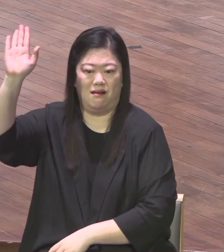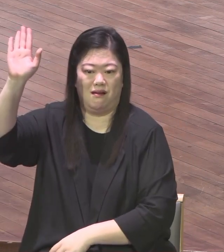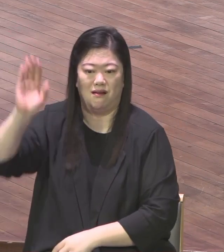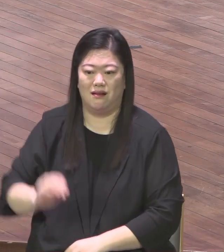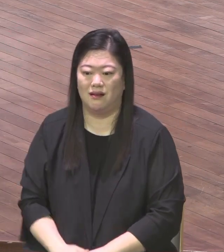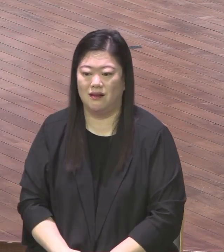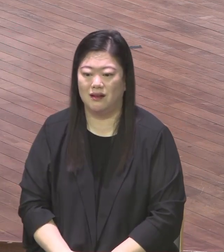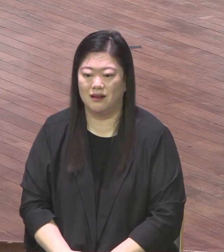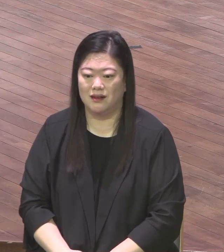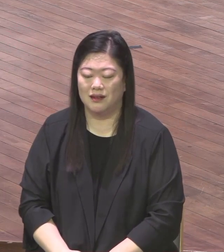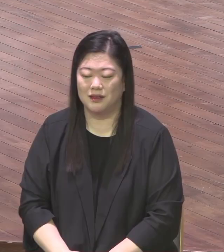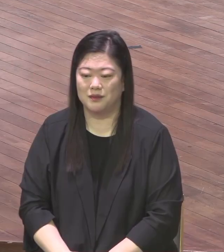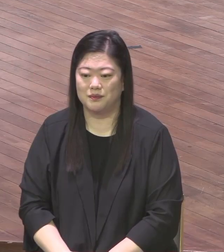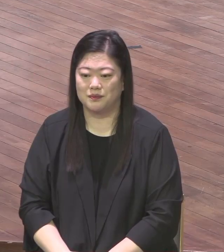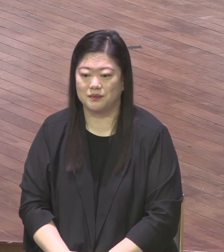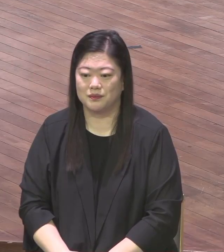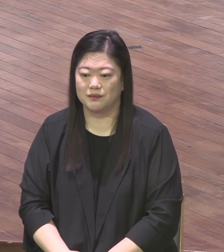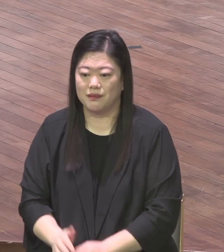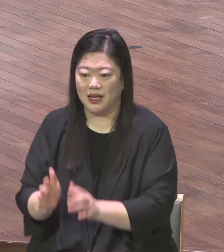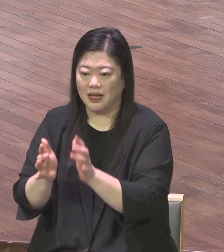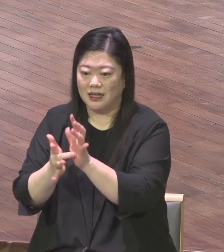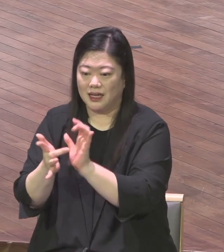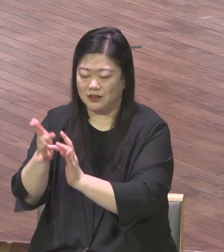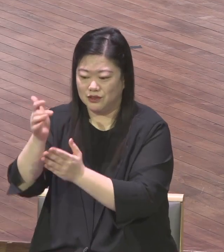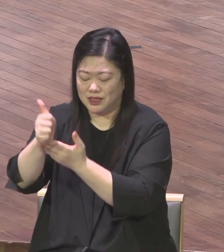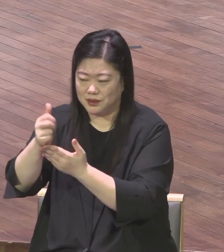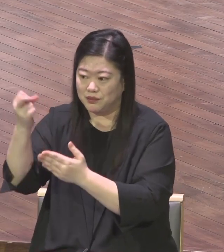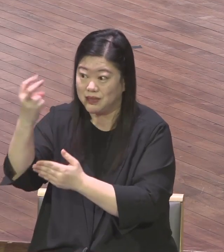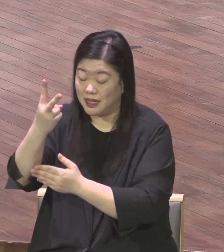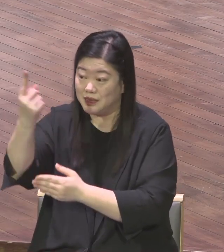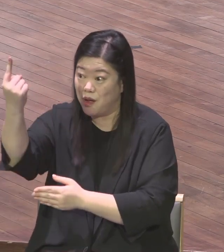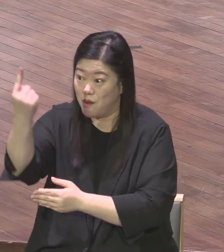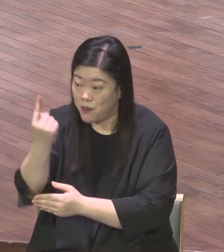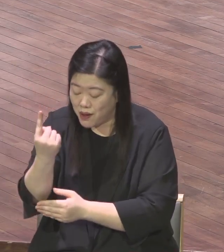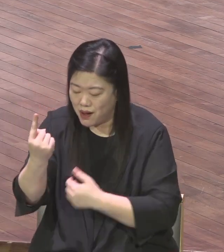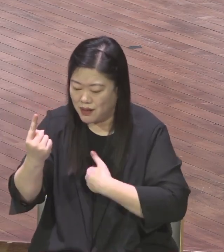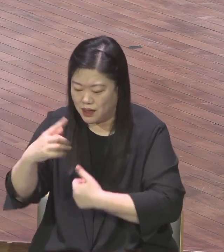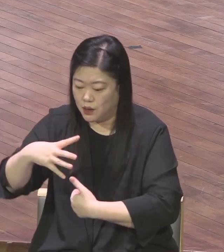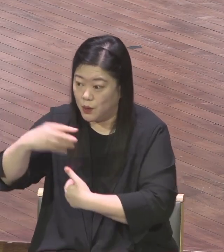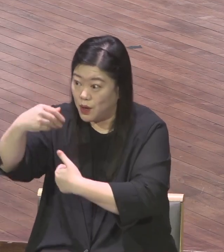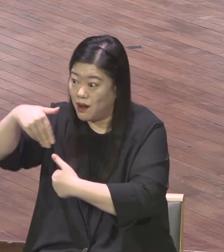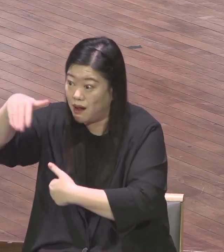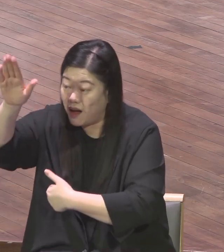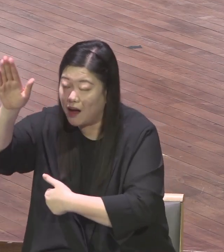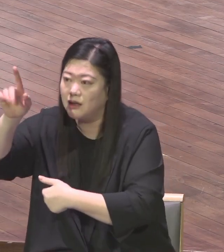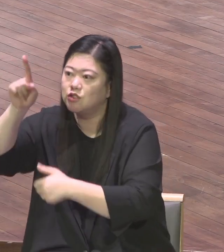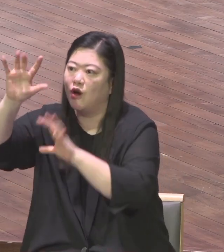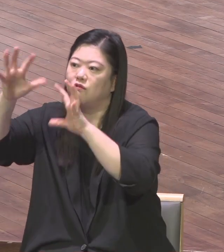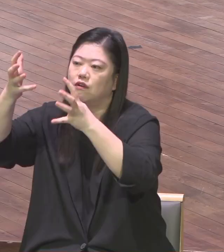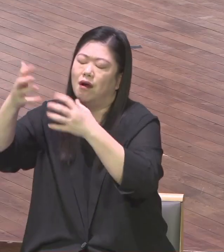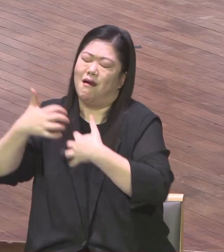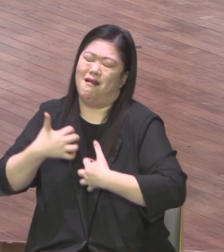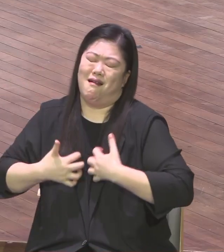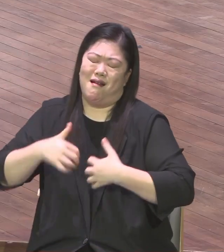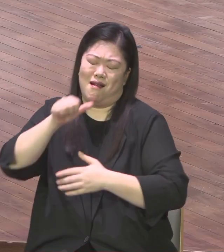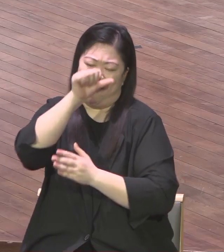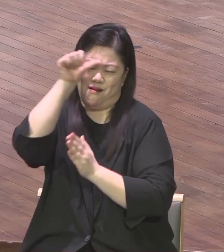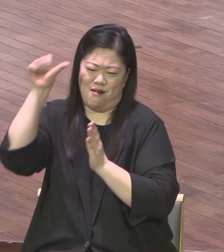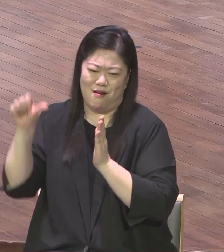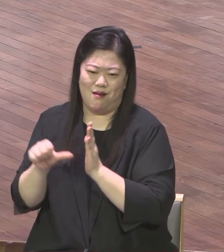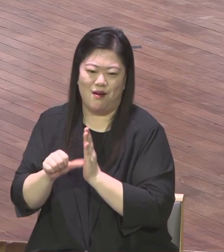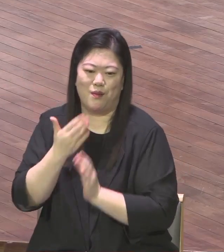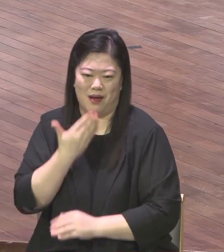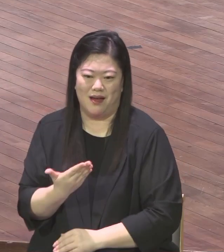그렇게 올라가서 예수 그리스도와 함께 이제 천년왕국 누립니다.